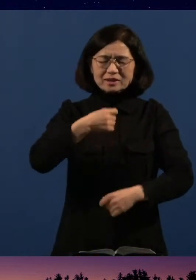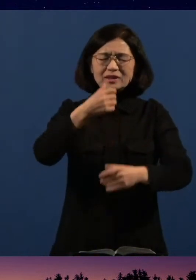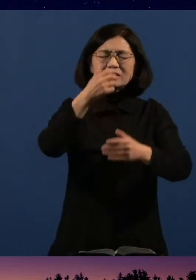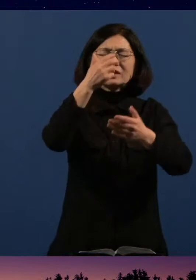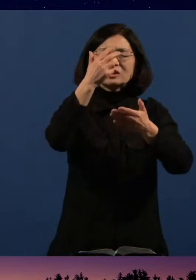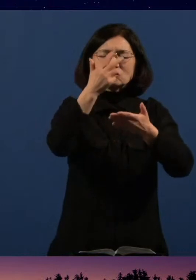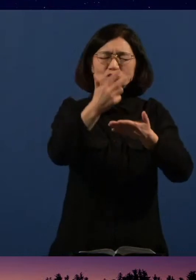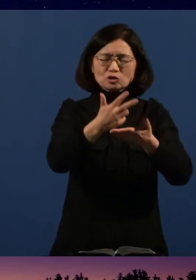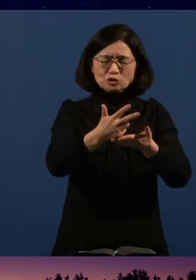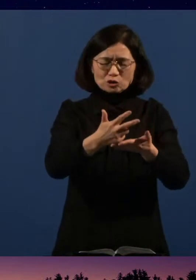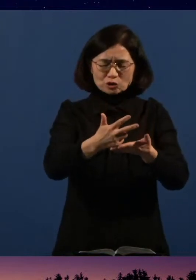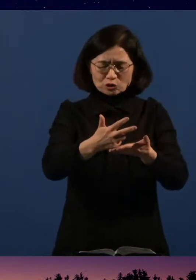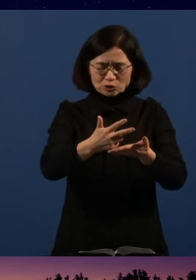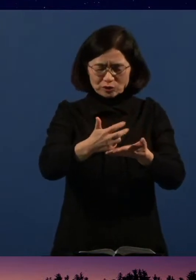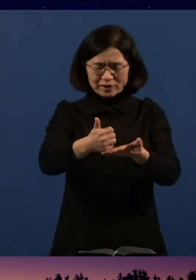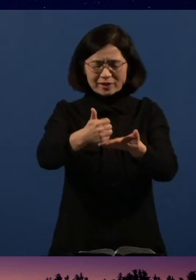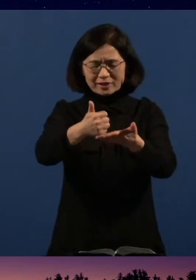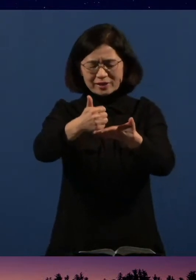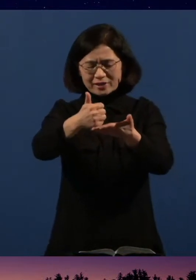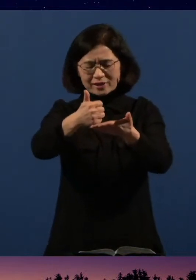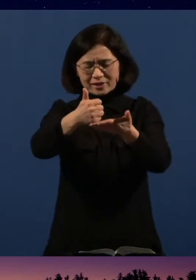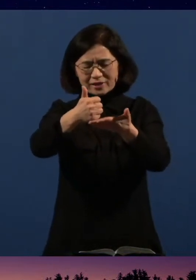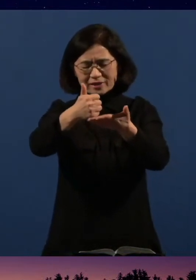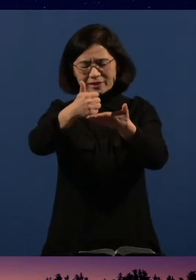신실하신 주님.